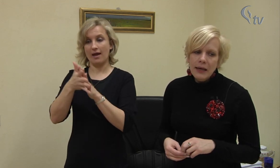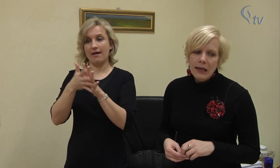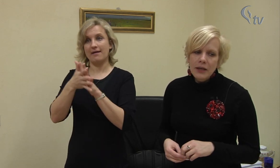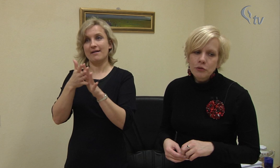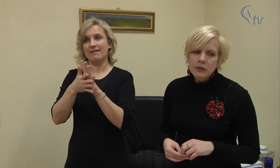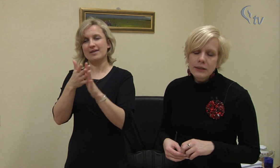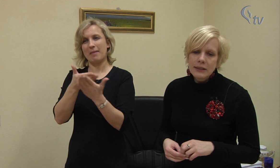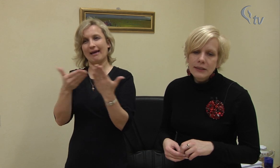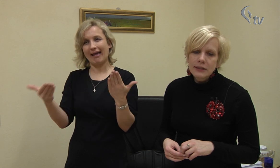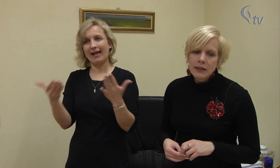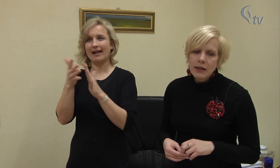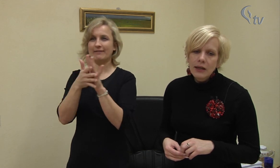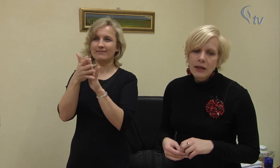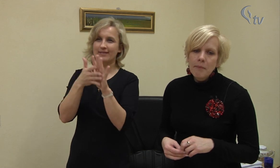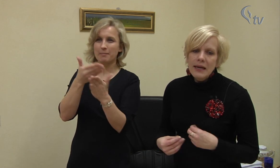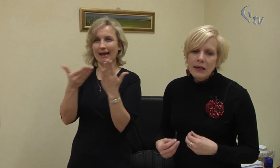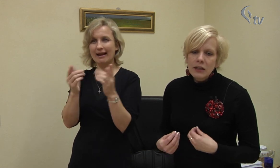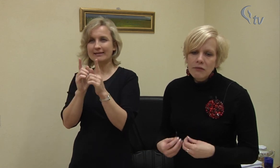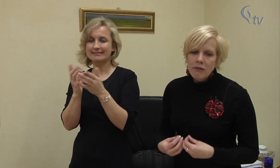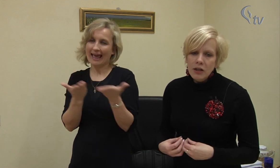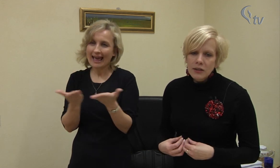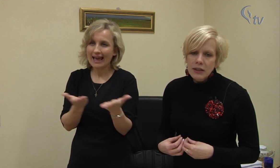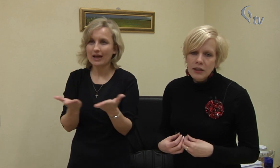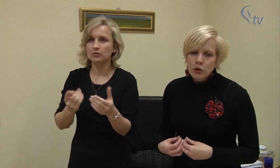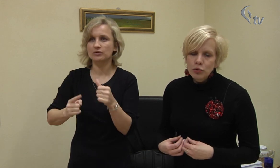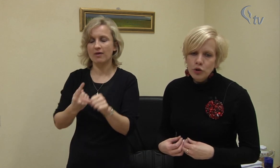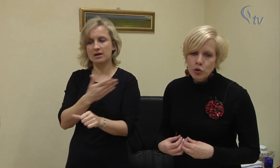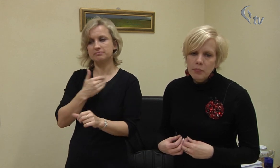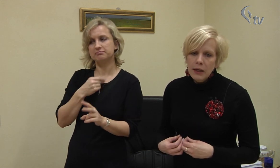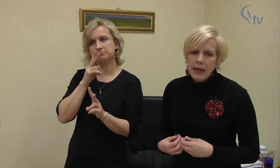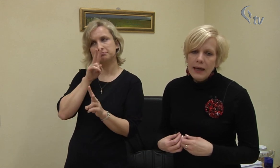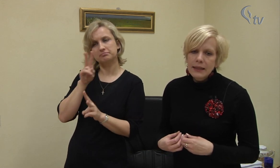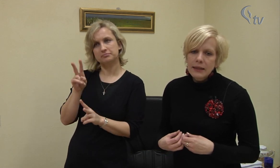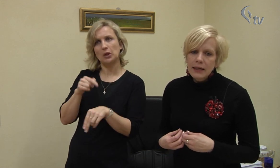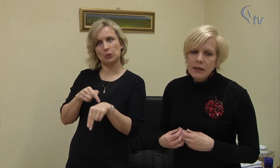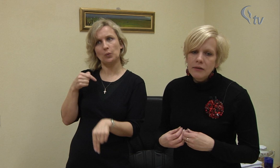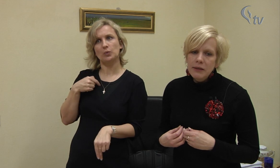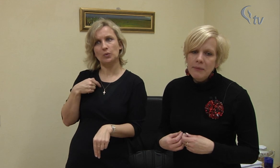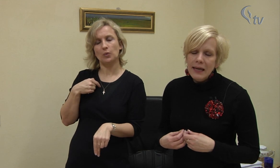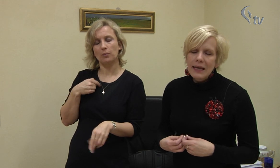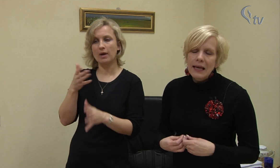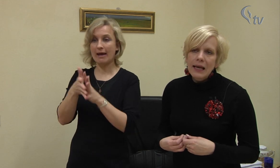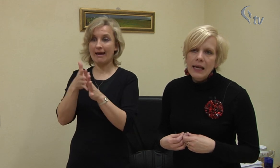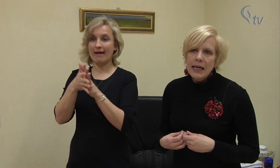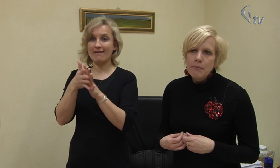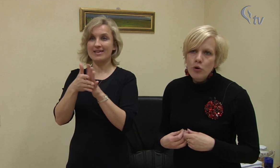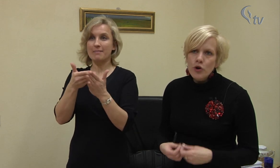viipekeele juurde, siis meile kõrvalvaatajatene tundub, et viipekeelele ei